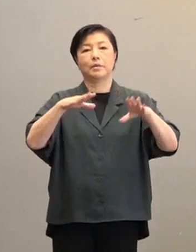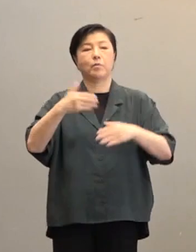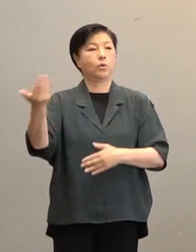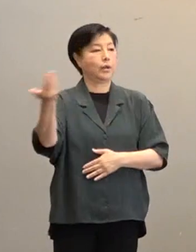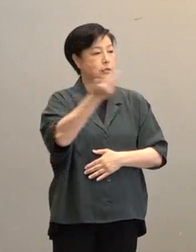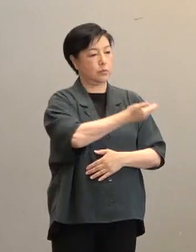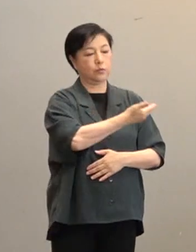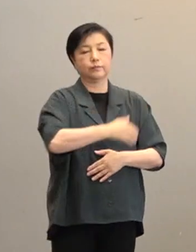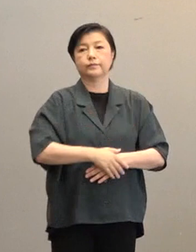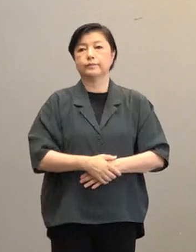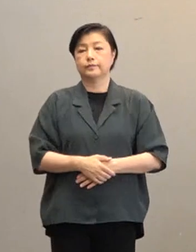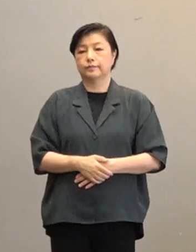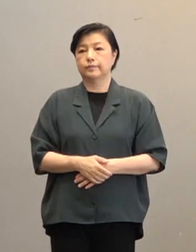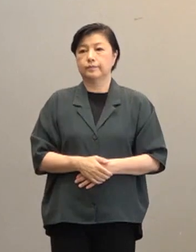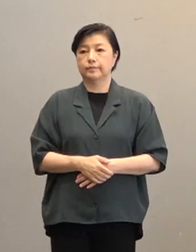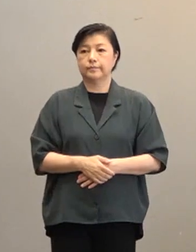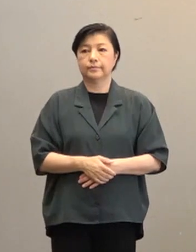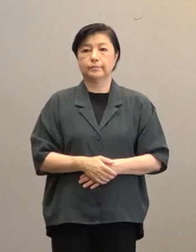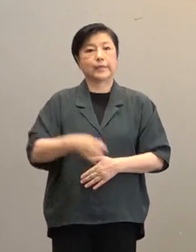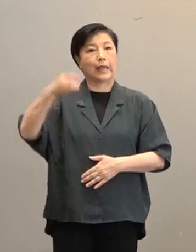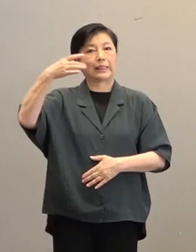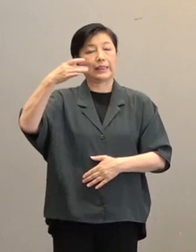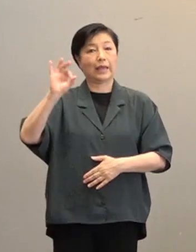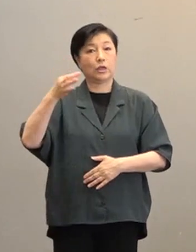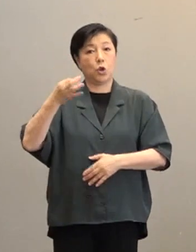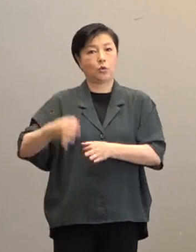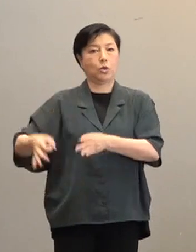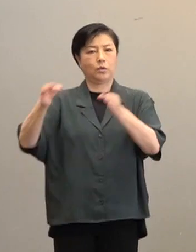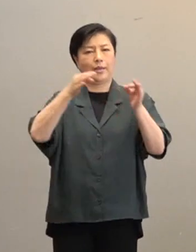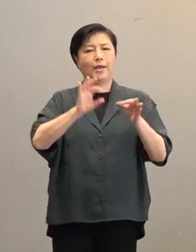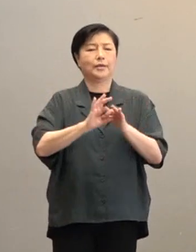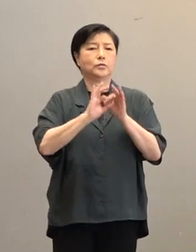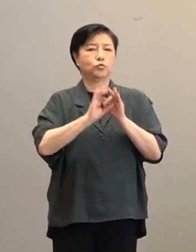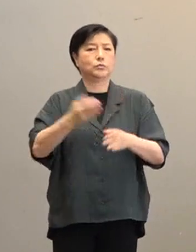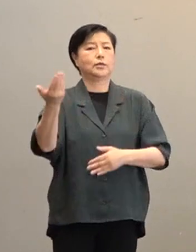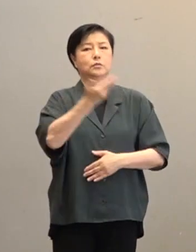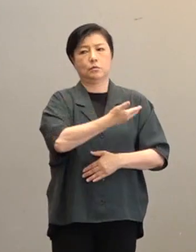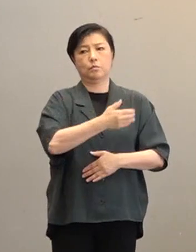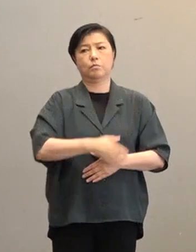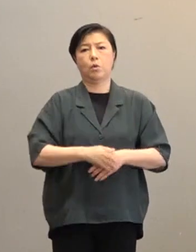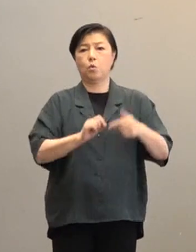千葉日報の福田と申します。電気料金の値上げについて、お伺いしようと